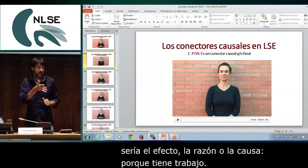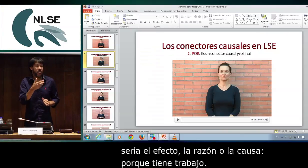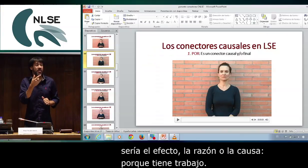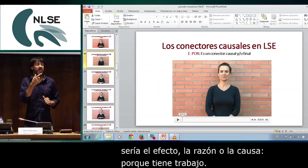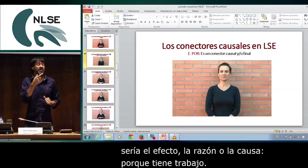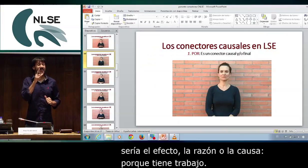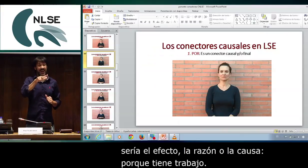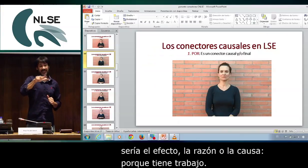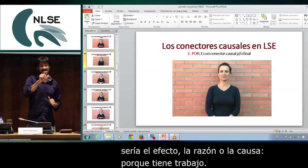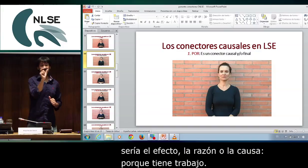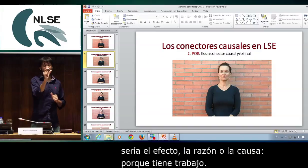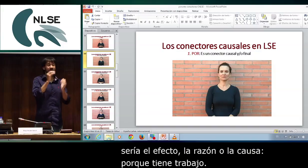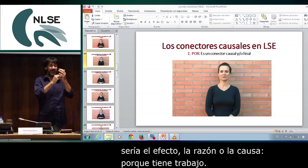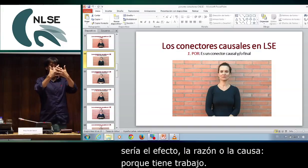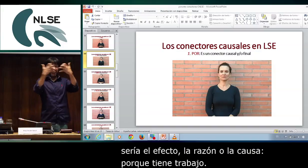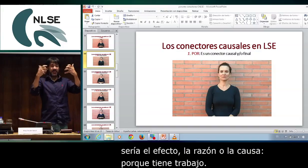El por,